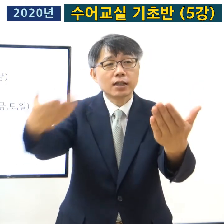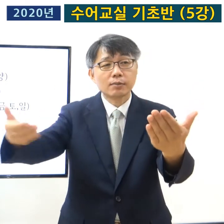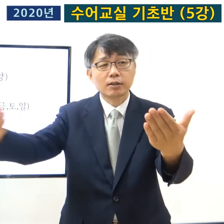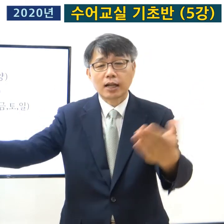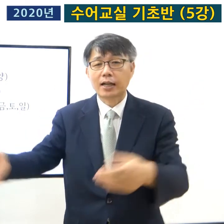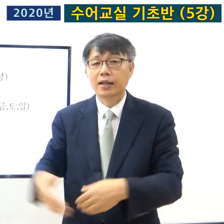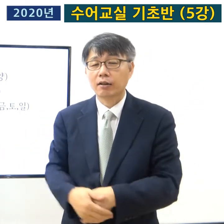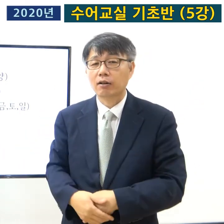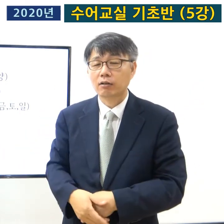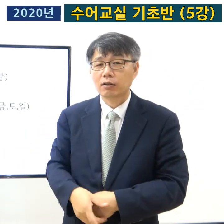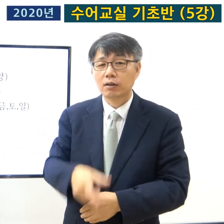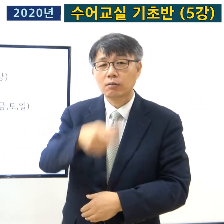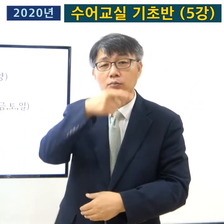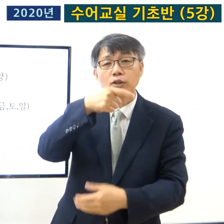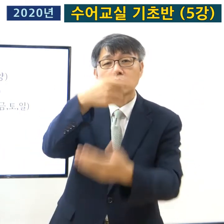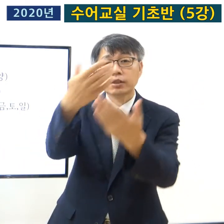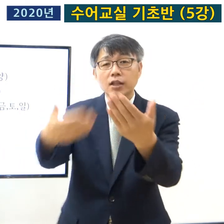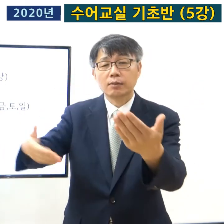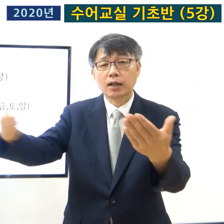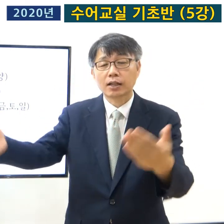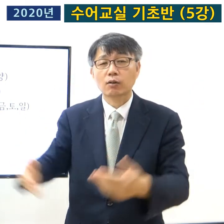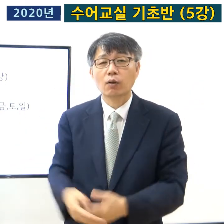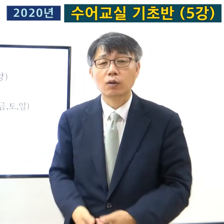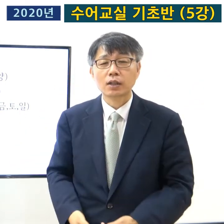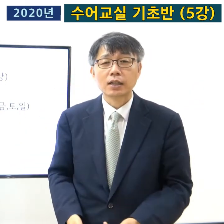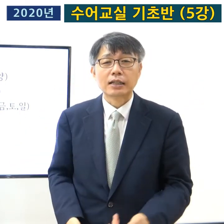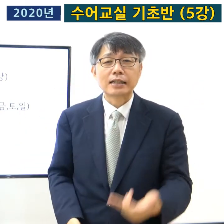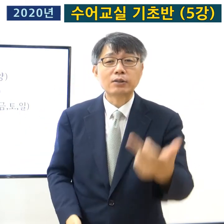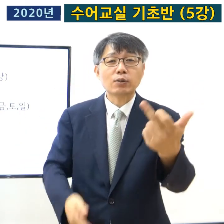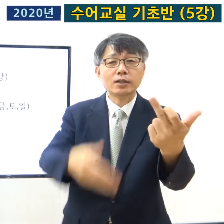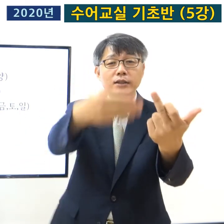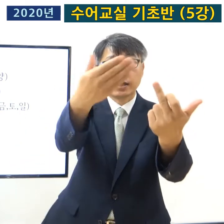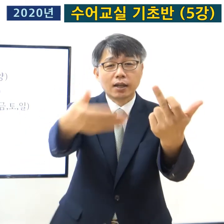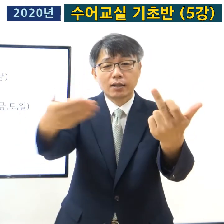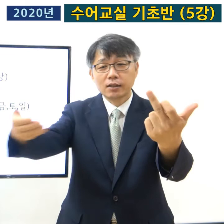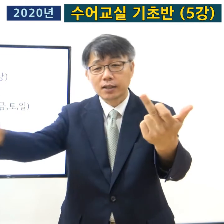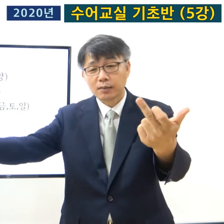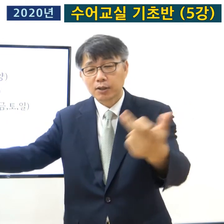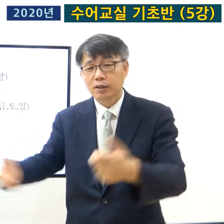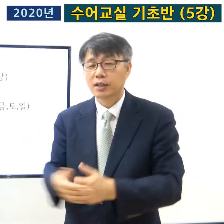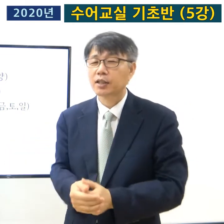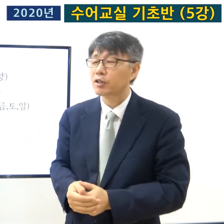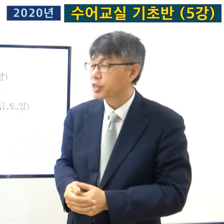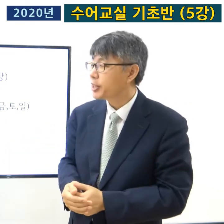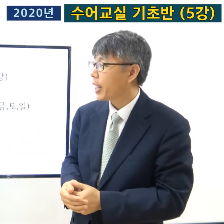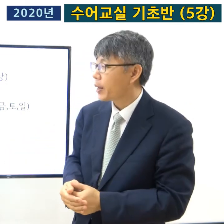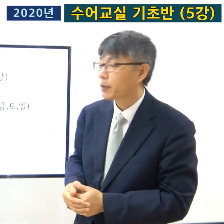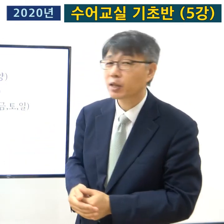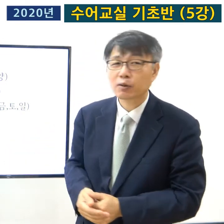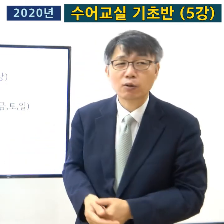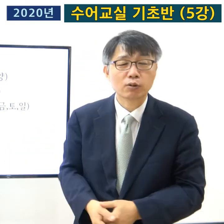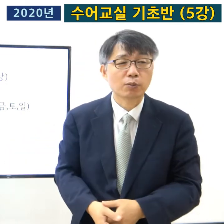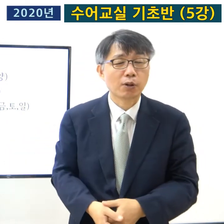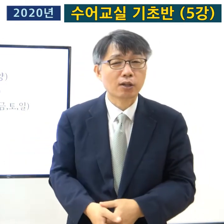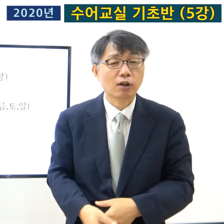흘러내리면 강이에요. 물이 흘러내리면 강이고 산속에서 이렇게 흘러내리면 이건 시내 이렇게 표현하기도